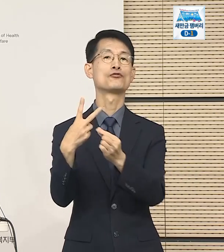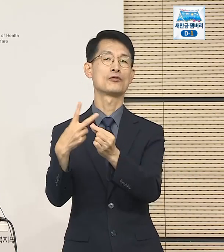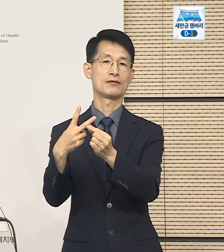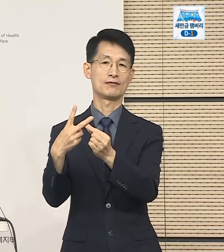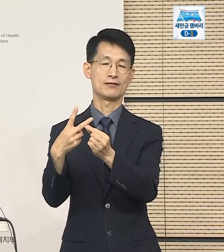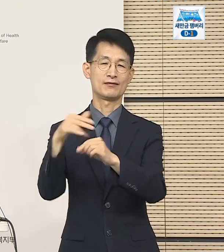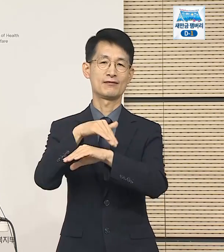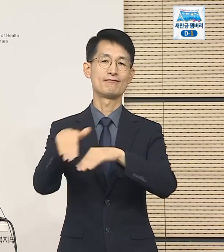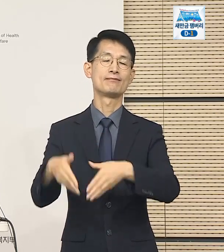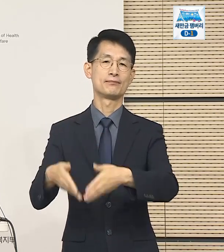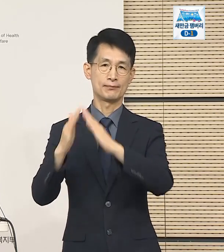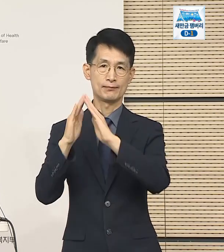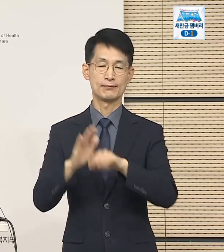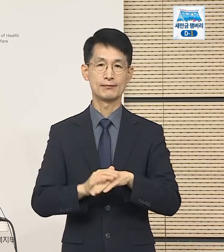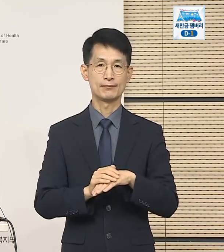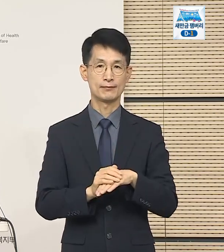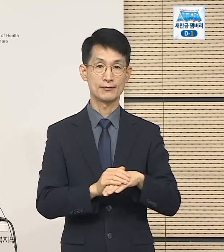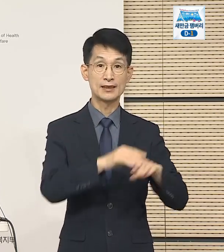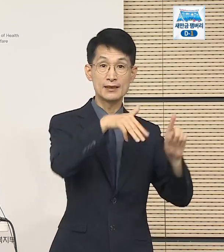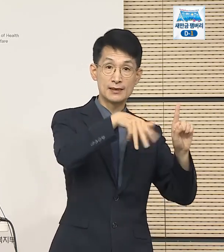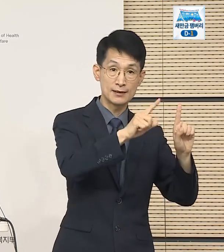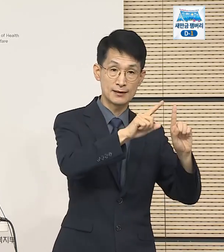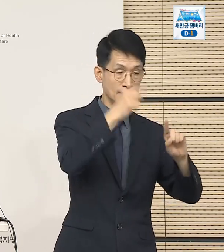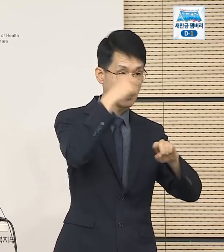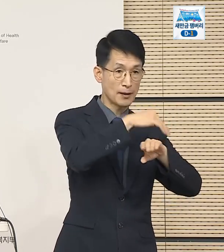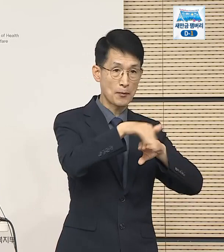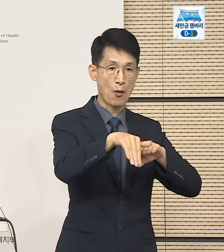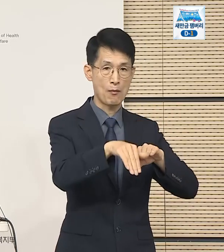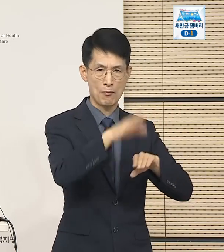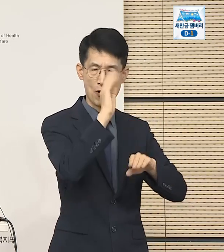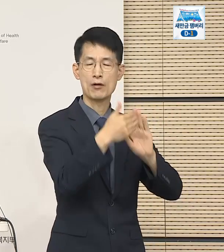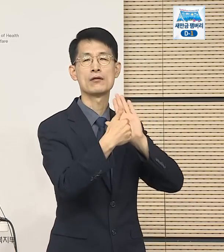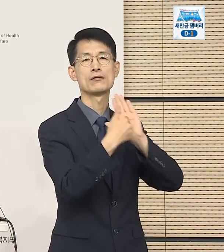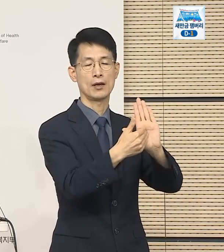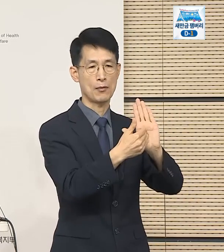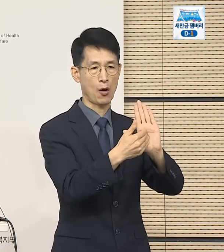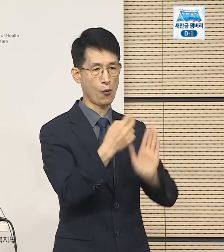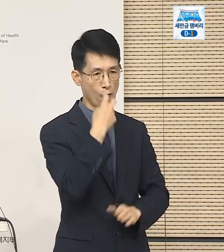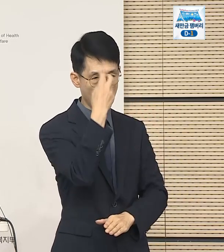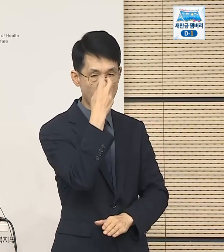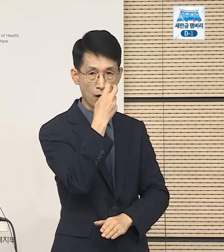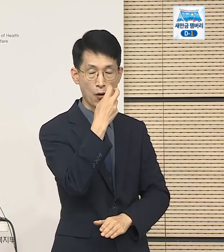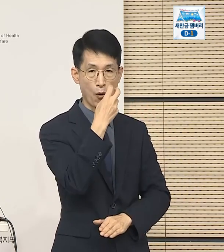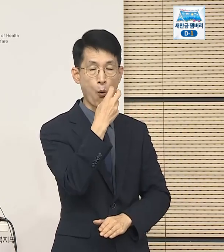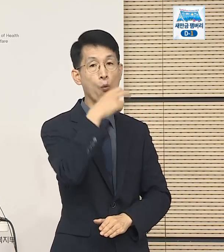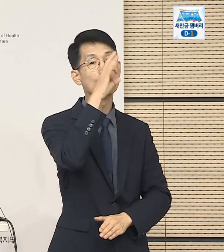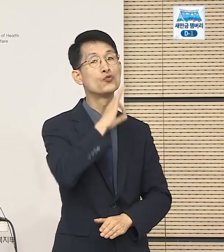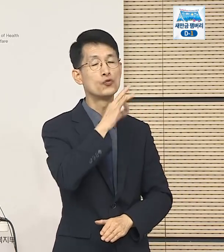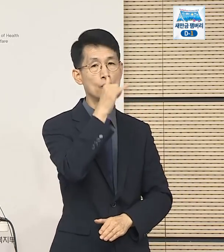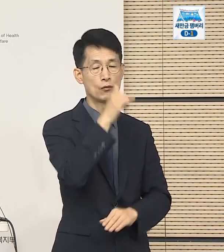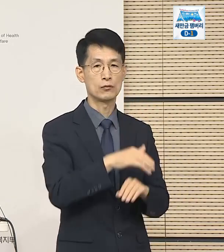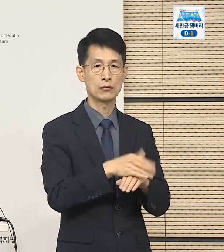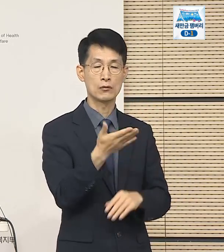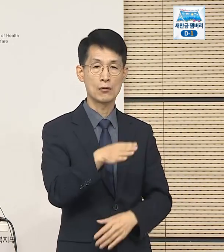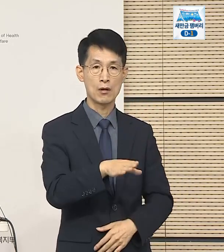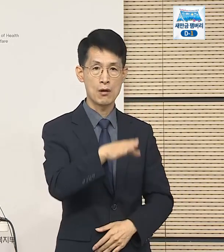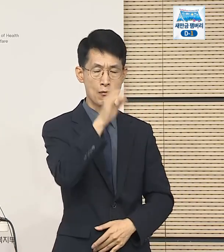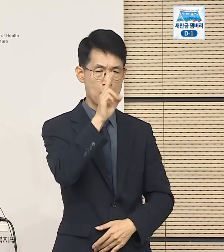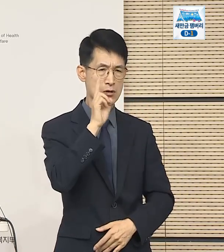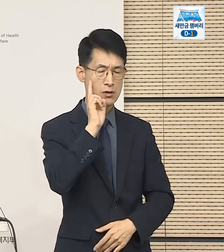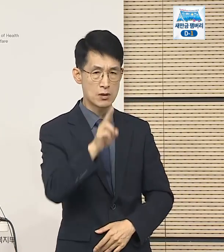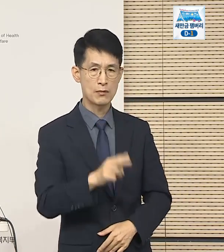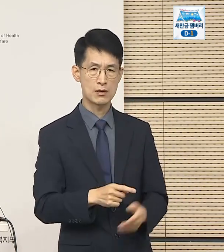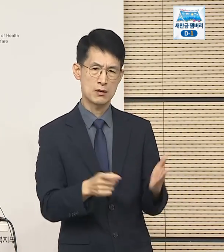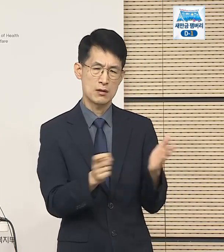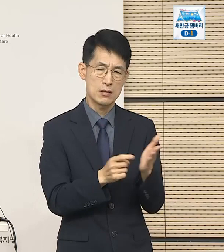계획입니다 지난 1차 계획은 예방 관리에는 일부 성과가 있었으나 중증 응급진료